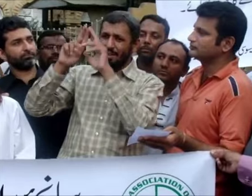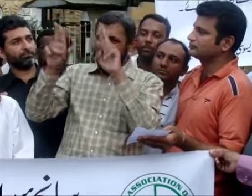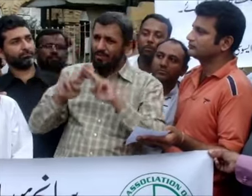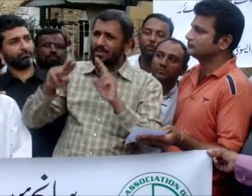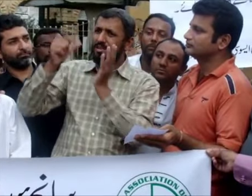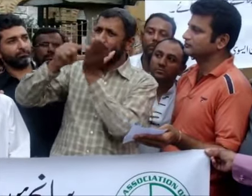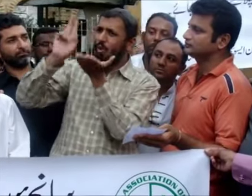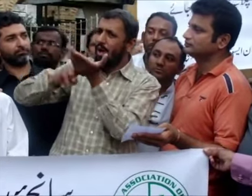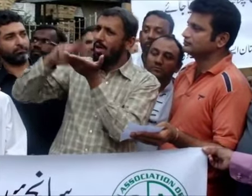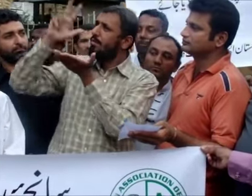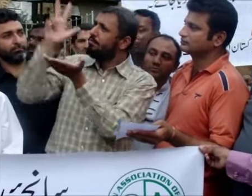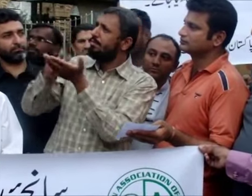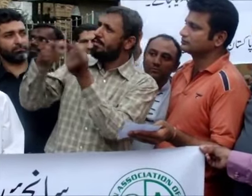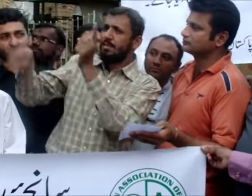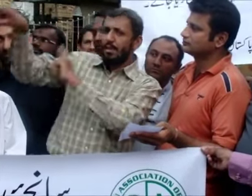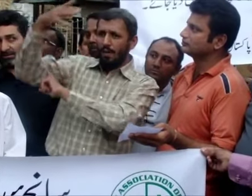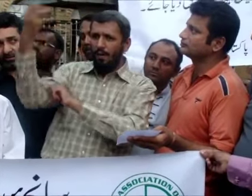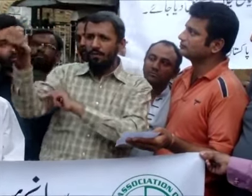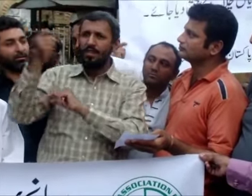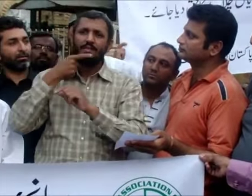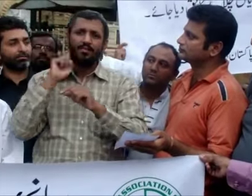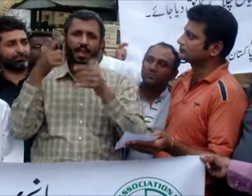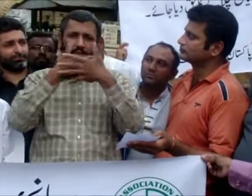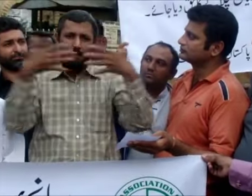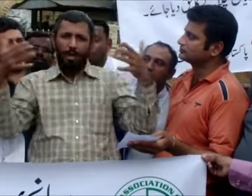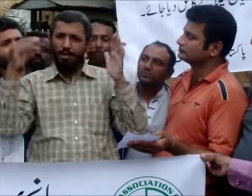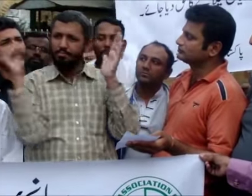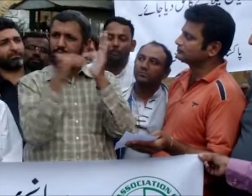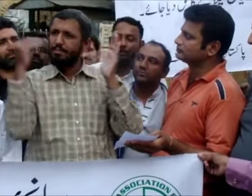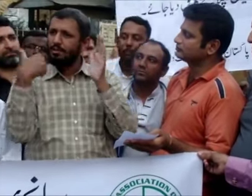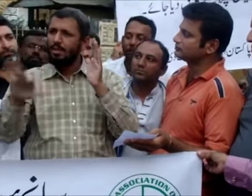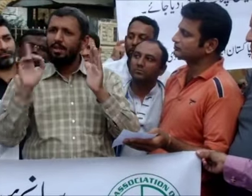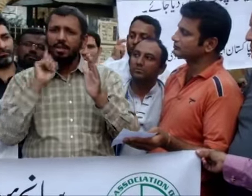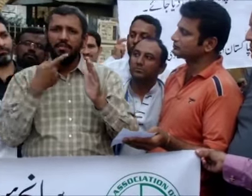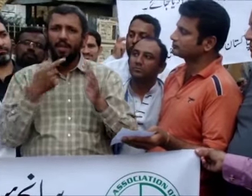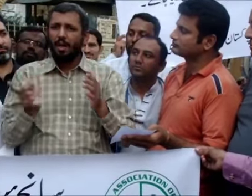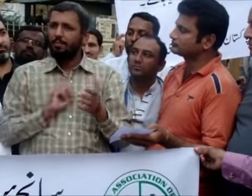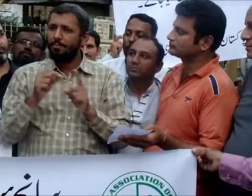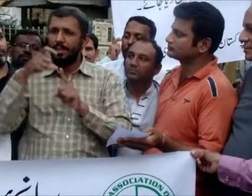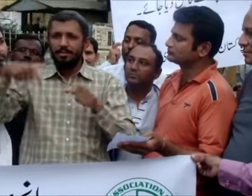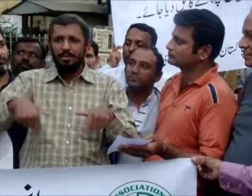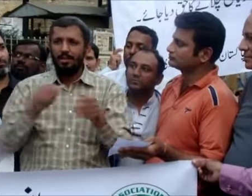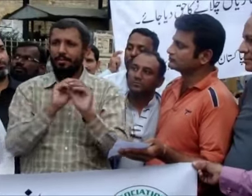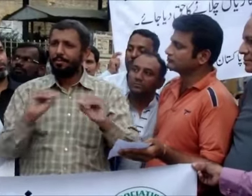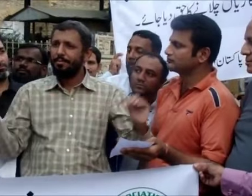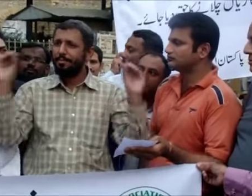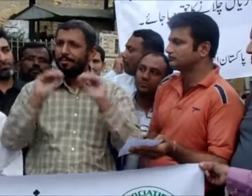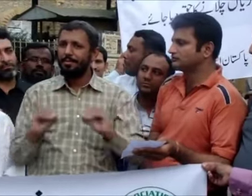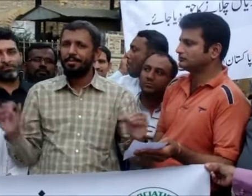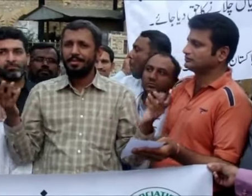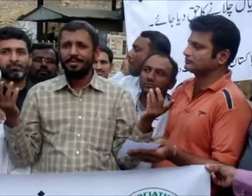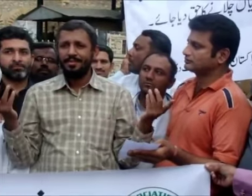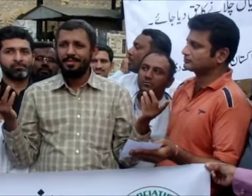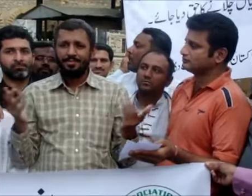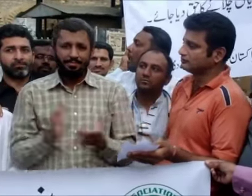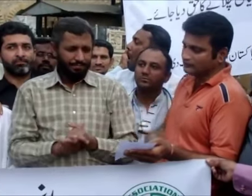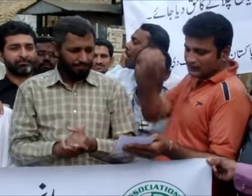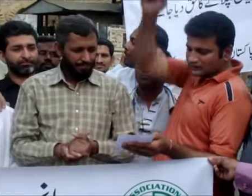कल्याण इंतजाम खत्म करने का जो वादा हमने किया था वही गैर इंसानी तरीका है।